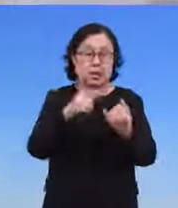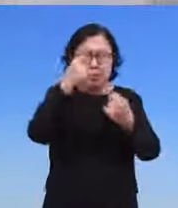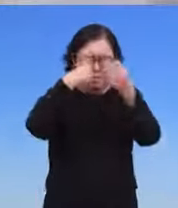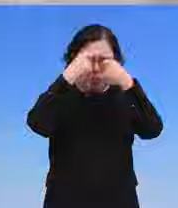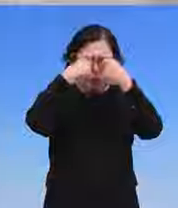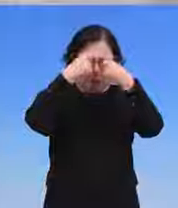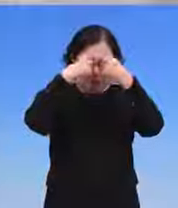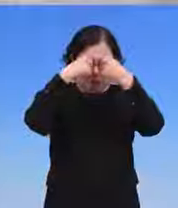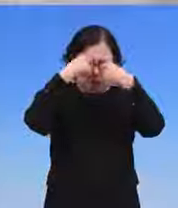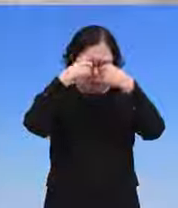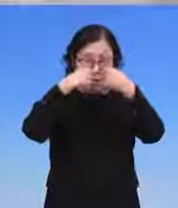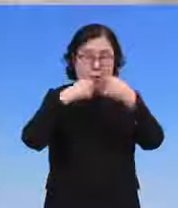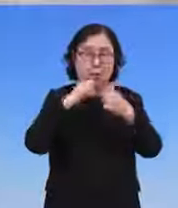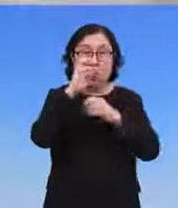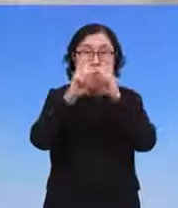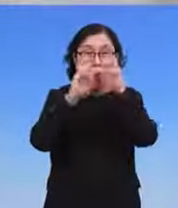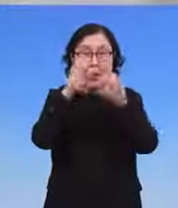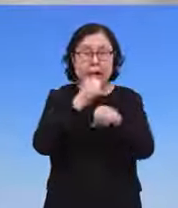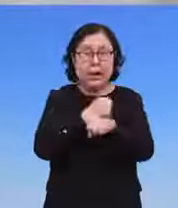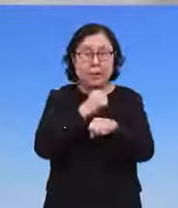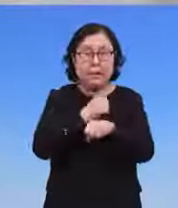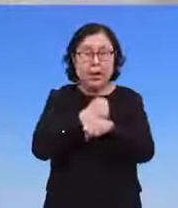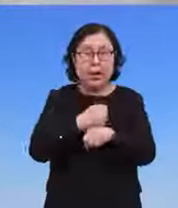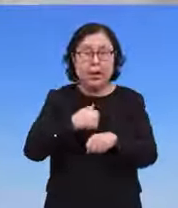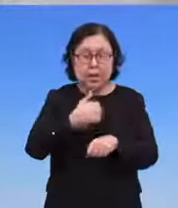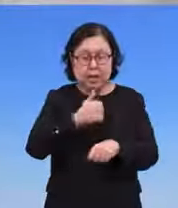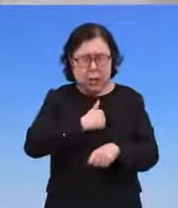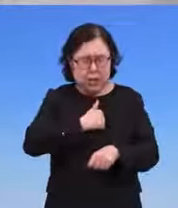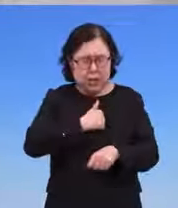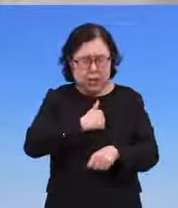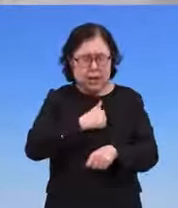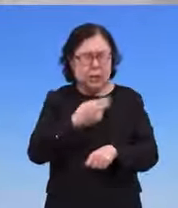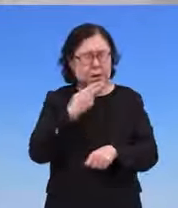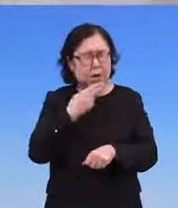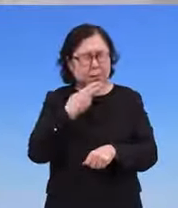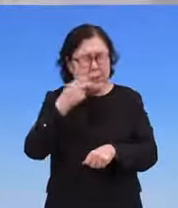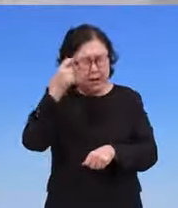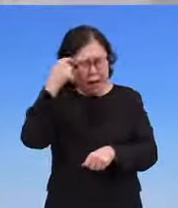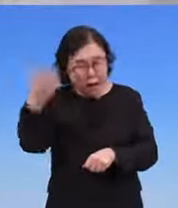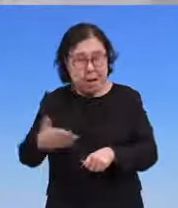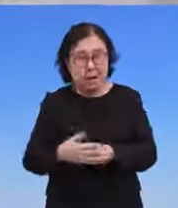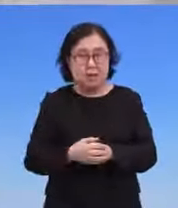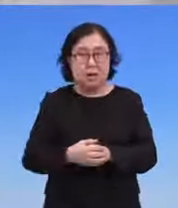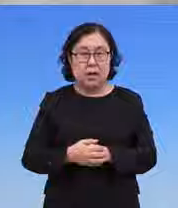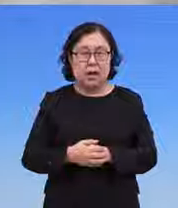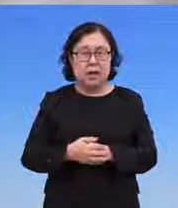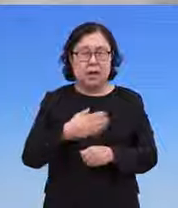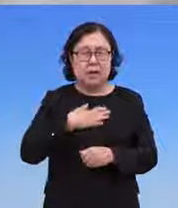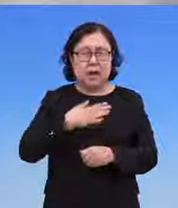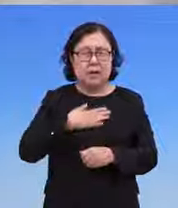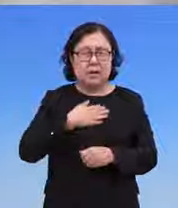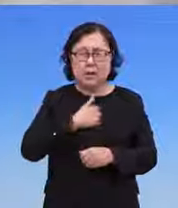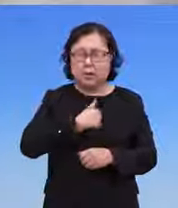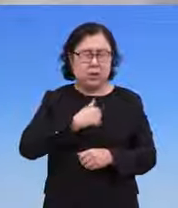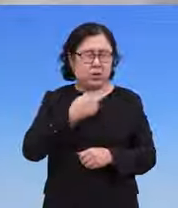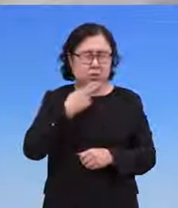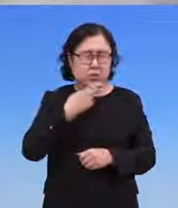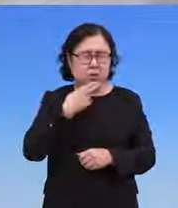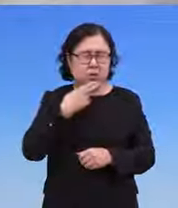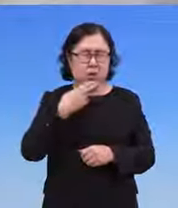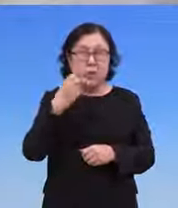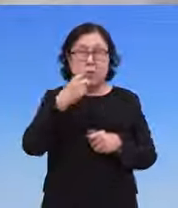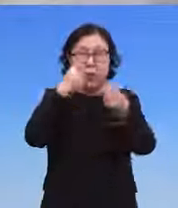야단을 치니까 얘가 엉엉 울면서 한 놀라운 고백이 이거예요. 넌 자존심도 없어 그랬더니 없어 얘 그러면서 막 우는 거예요.